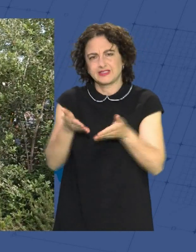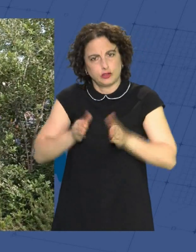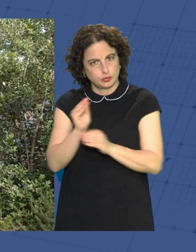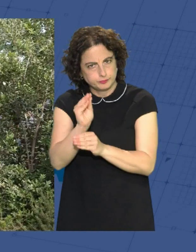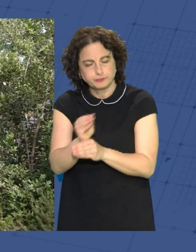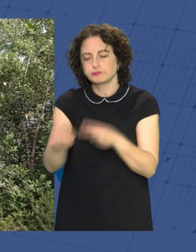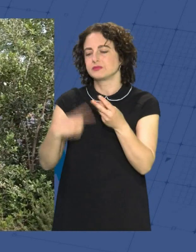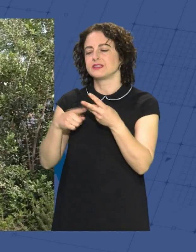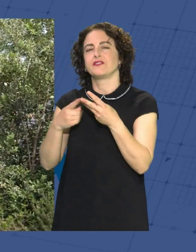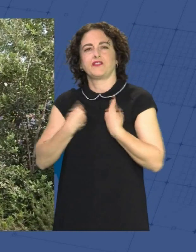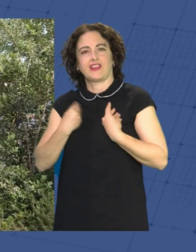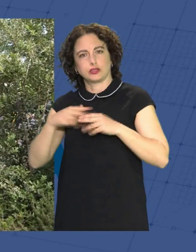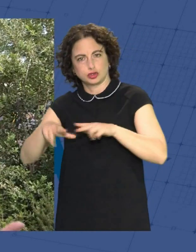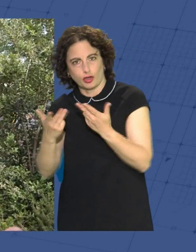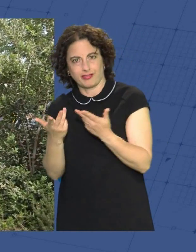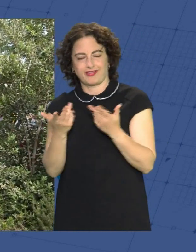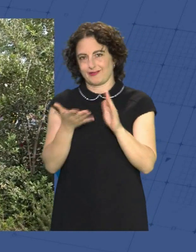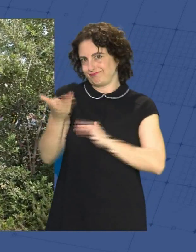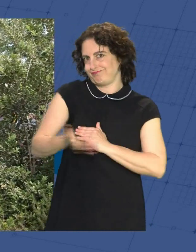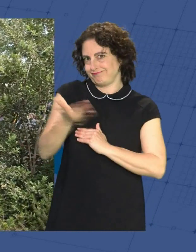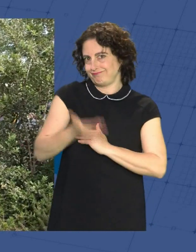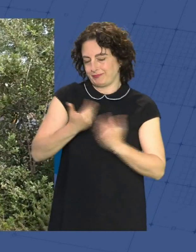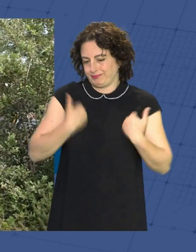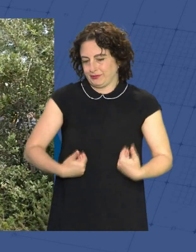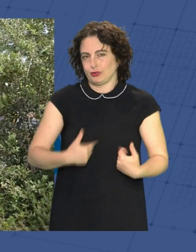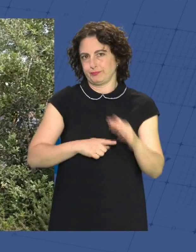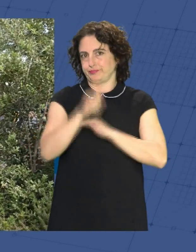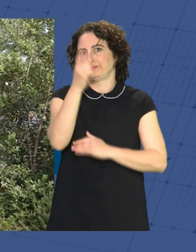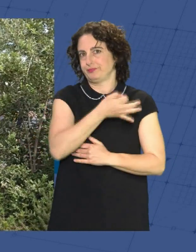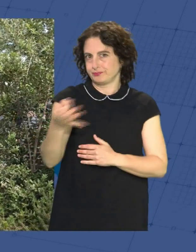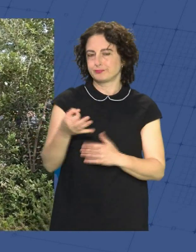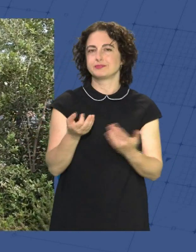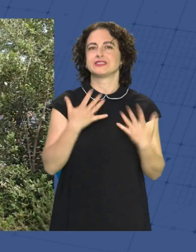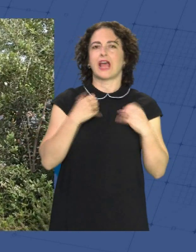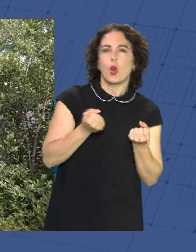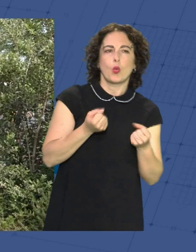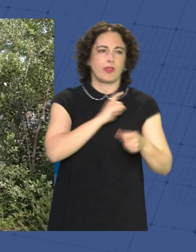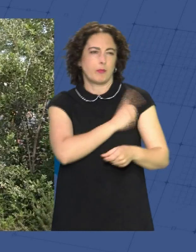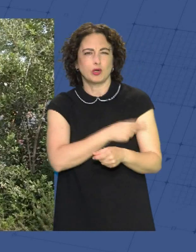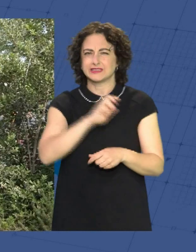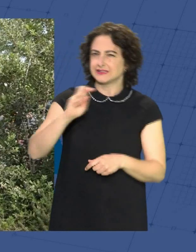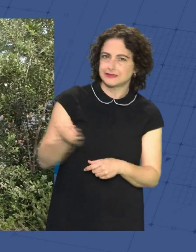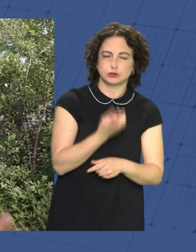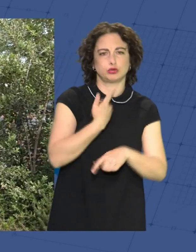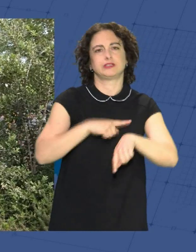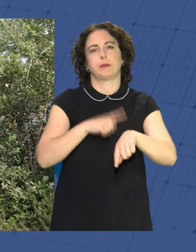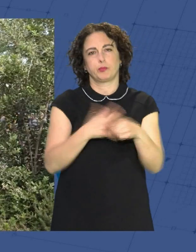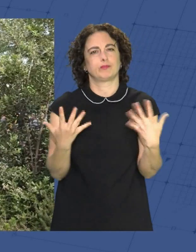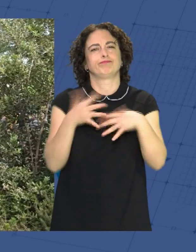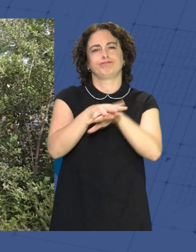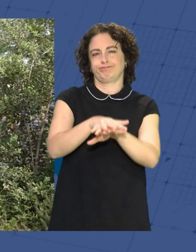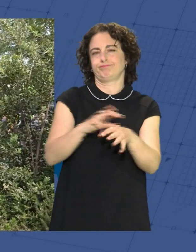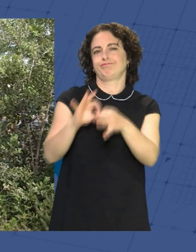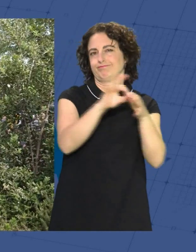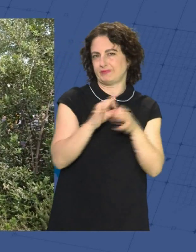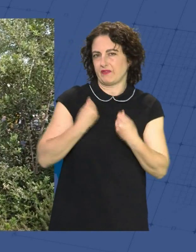tener también vida social que es importantísimo para el equilibrio de una persona, tener tiempo para la salud, para el deporte, todo eso hay que integrarlo en nuestra